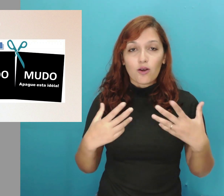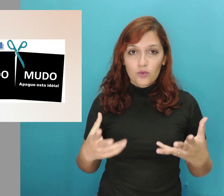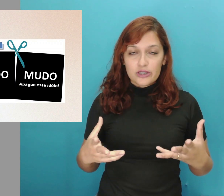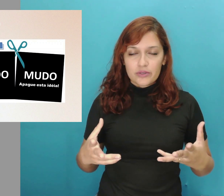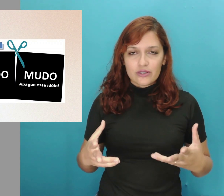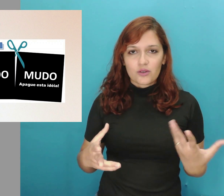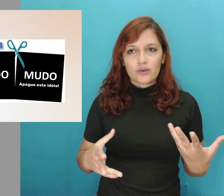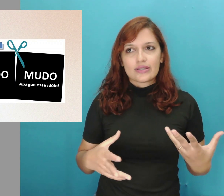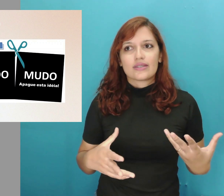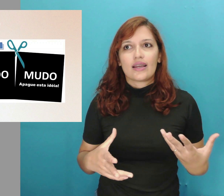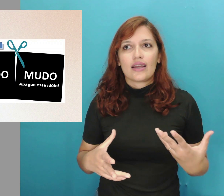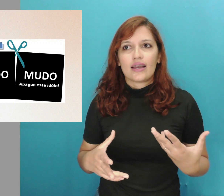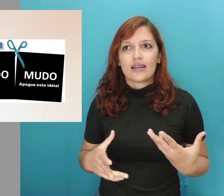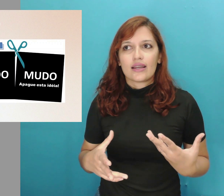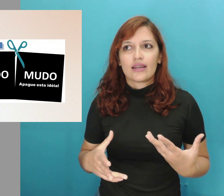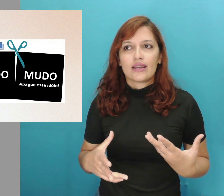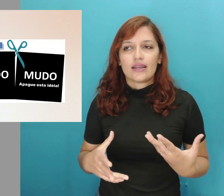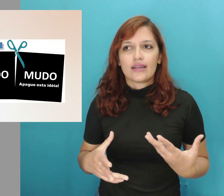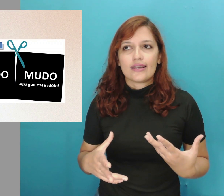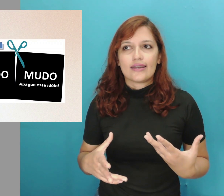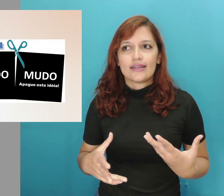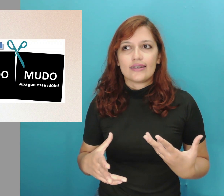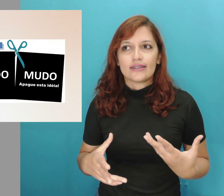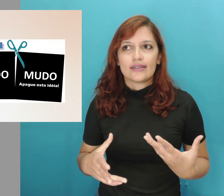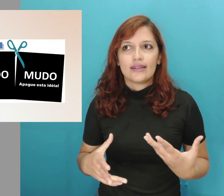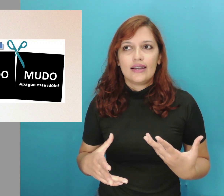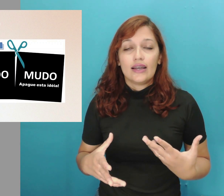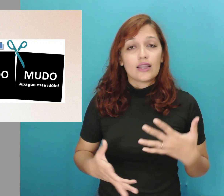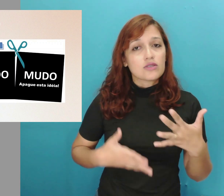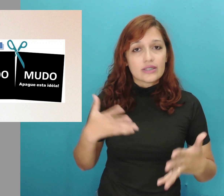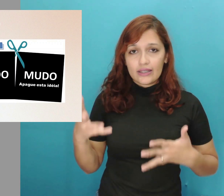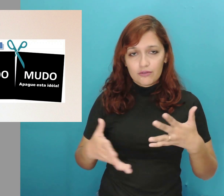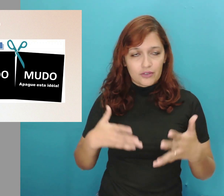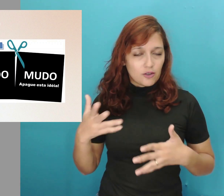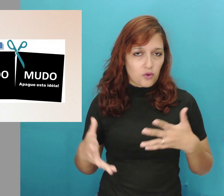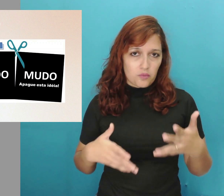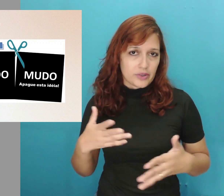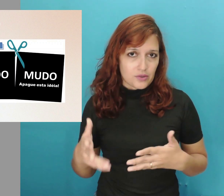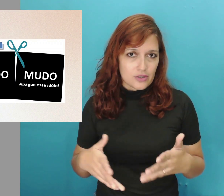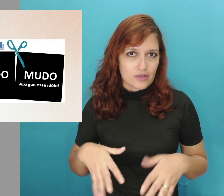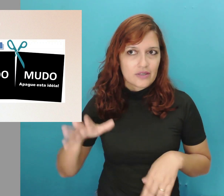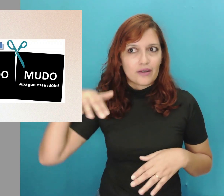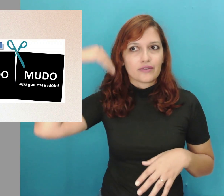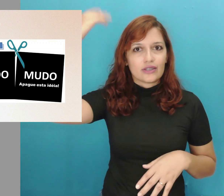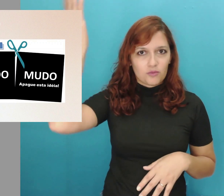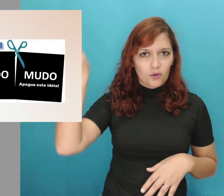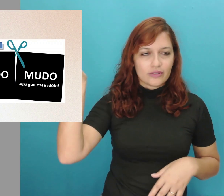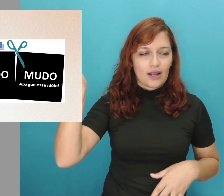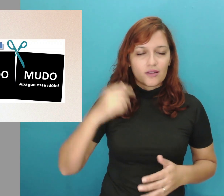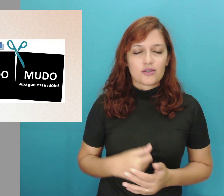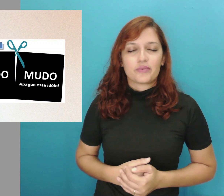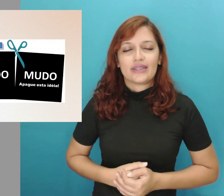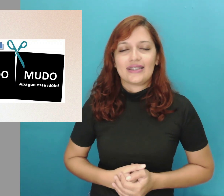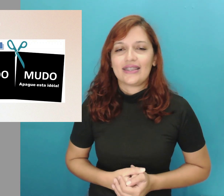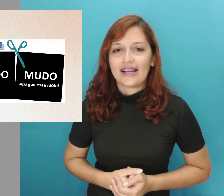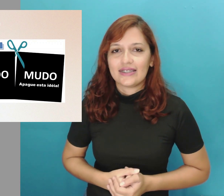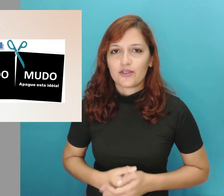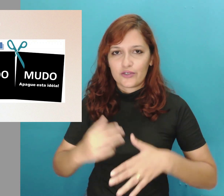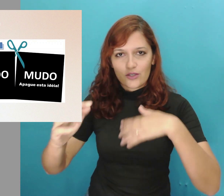Algumas pessoas que não se identificam como pessoas surdas, você vai ver numa outra aula sobre identidade. Eu fico só